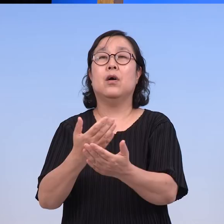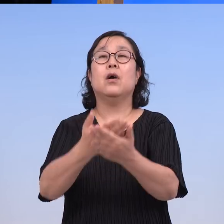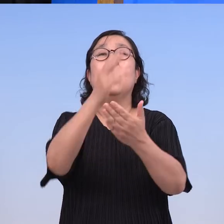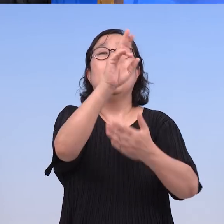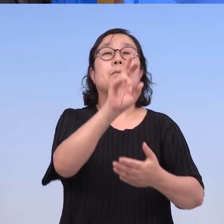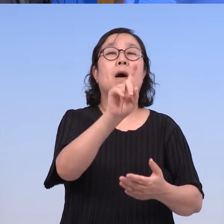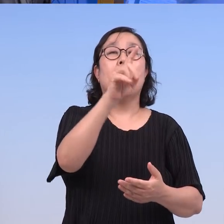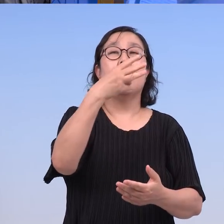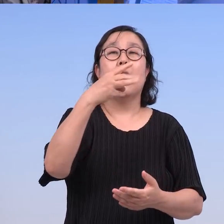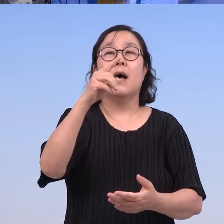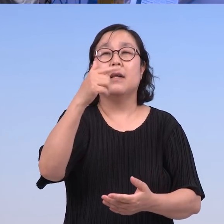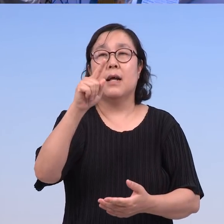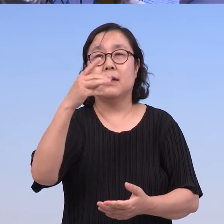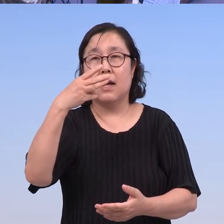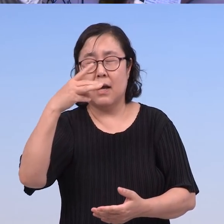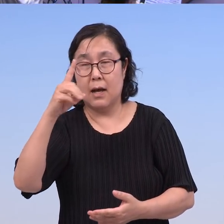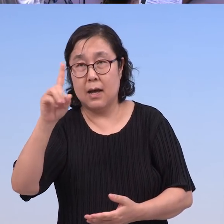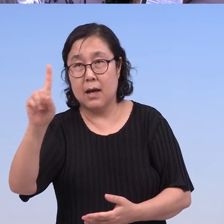마라나타 마라나타